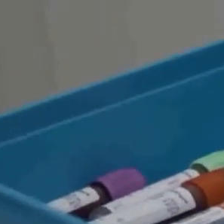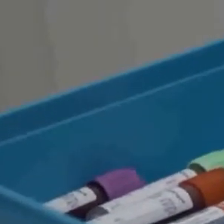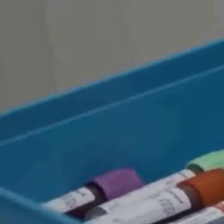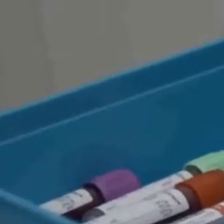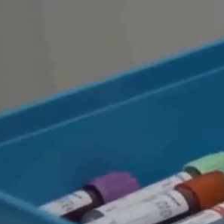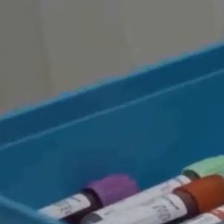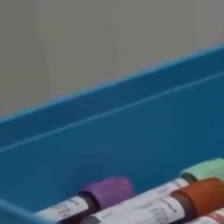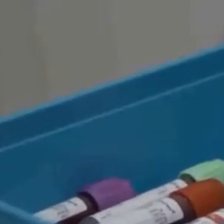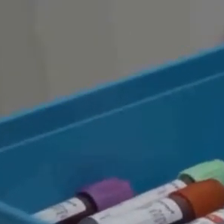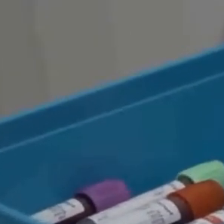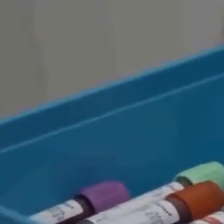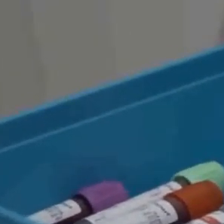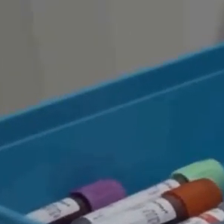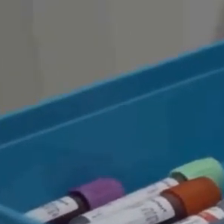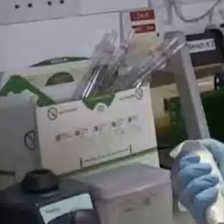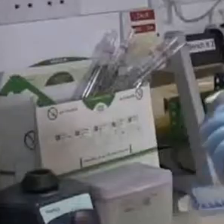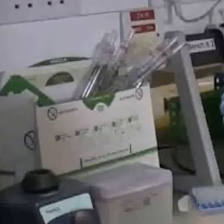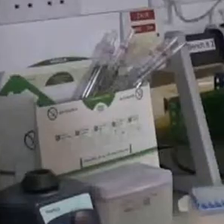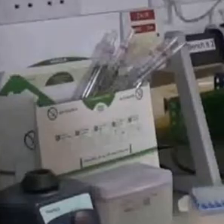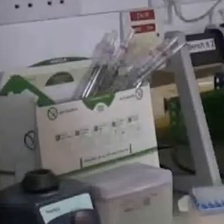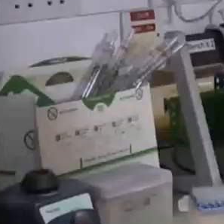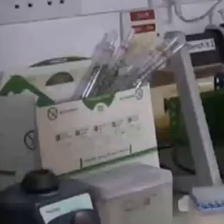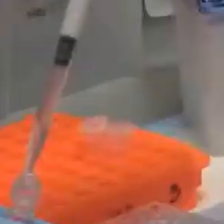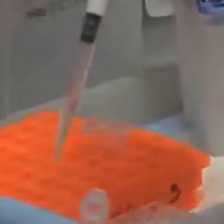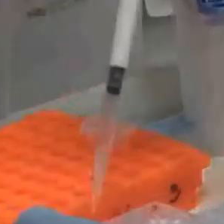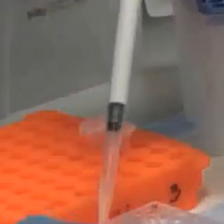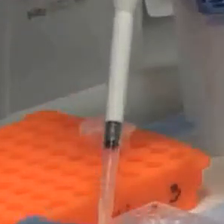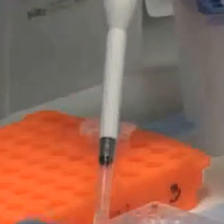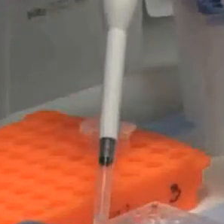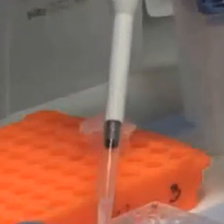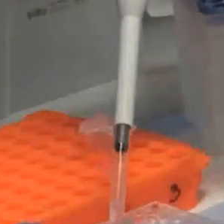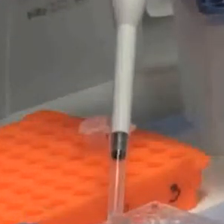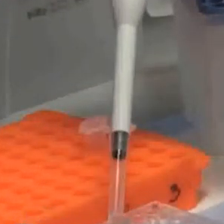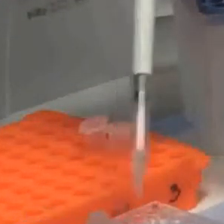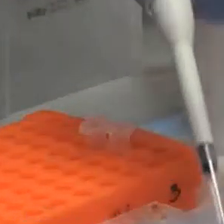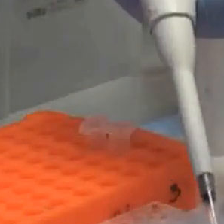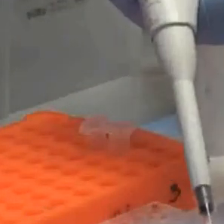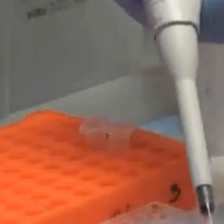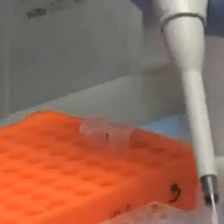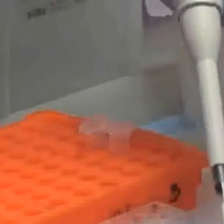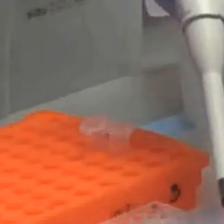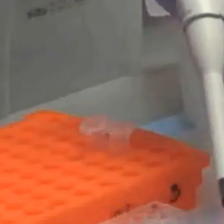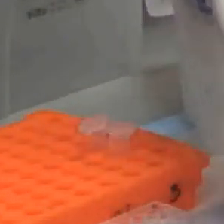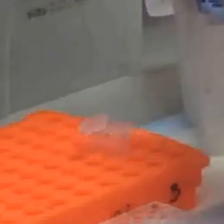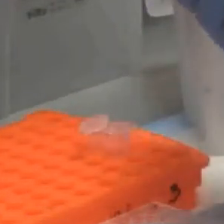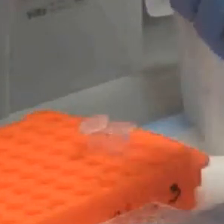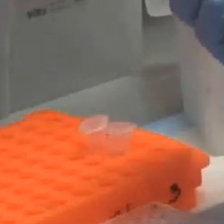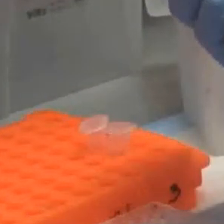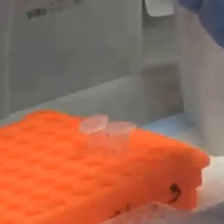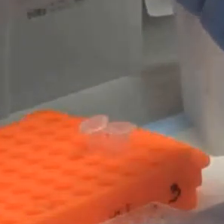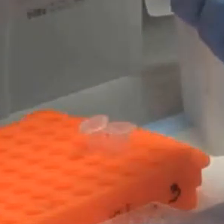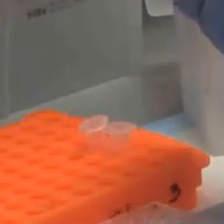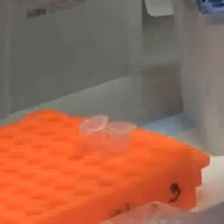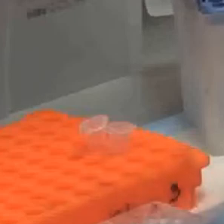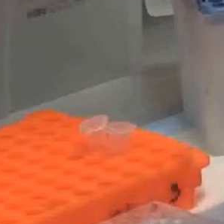svolgerà in 3 fasi, la prima che coinvolge sanitari e RSA, la seconda i servizi essenziali come le forze dell'ordine, la terza